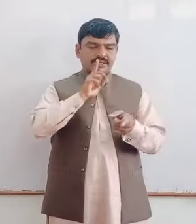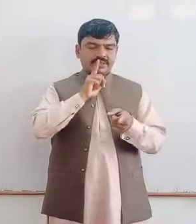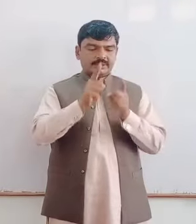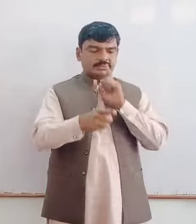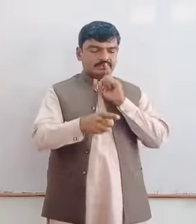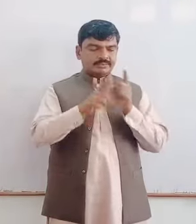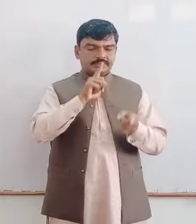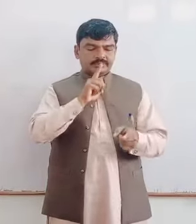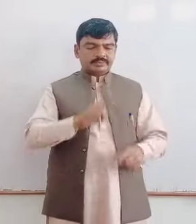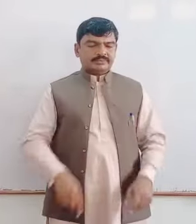रमज़ान, शवाल,